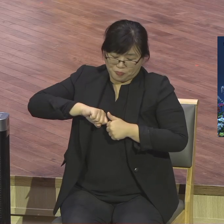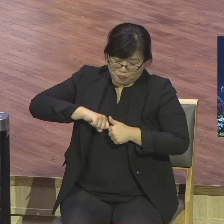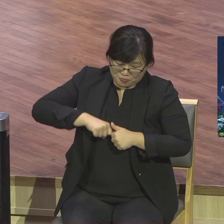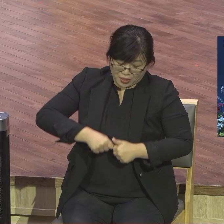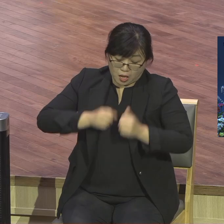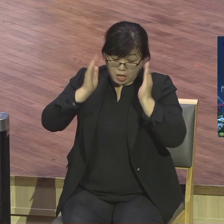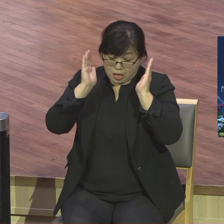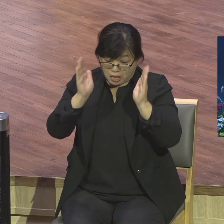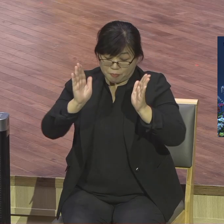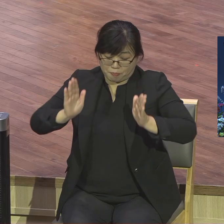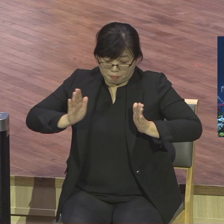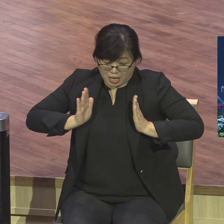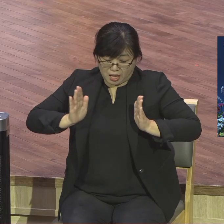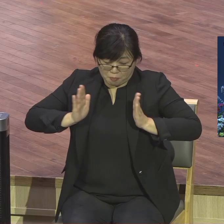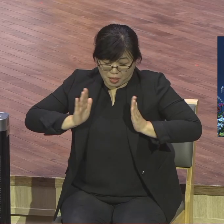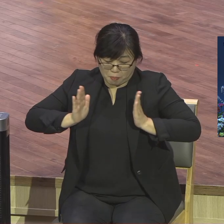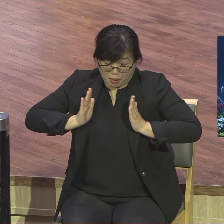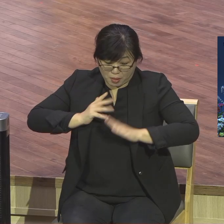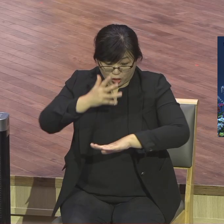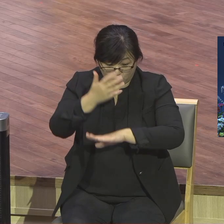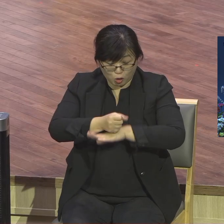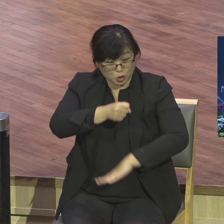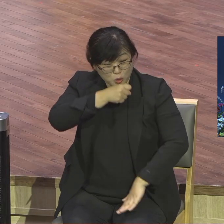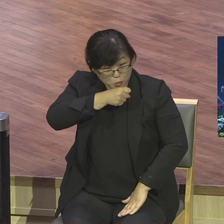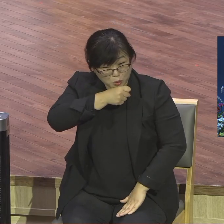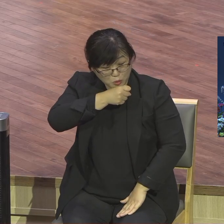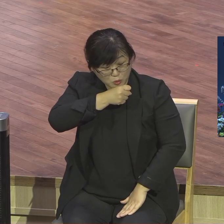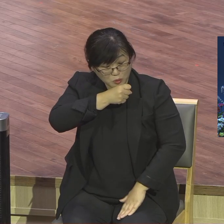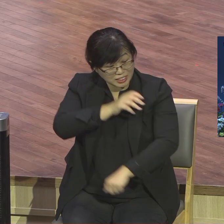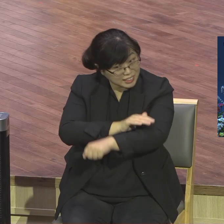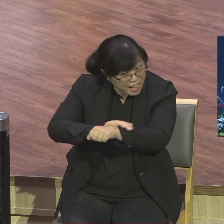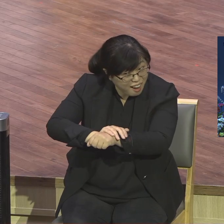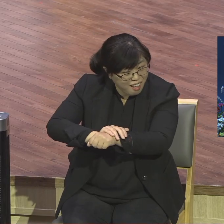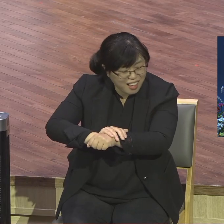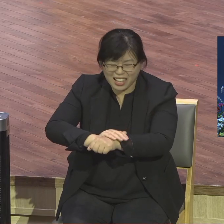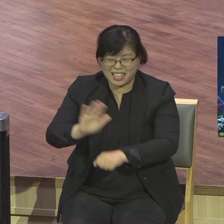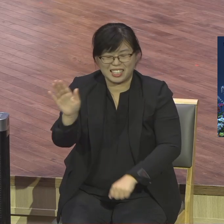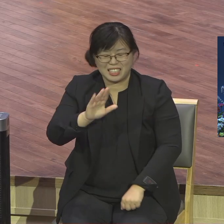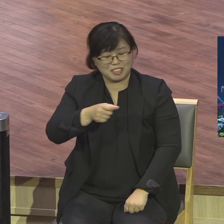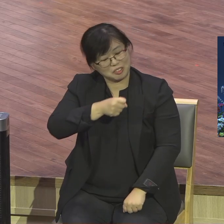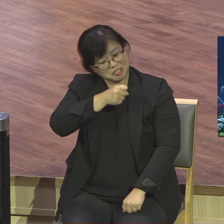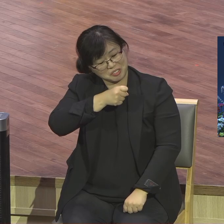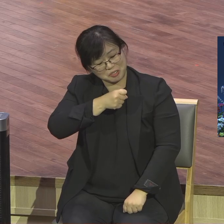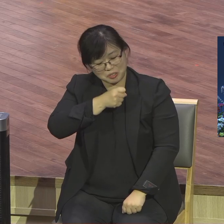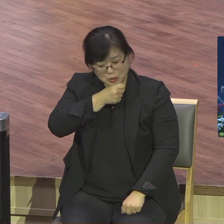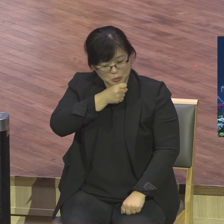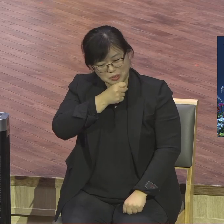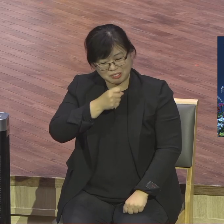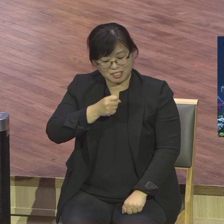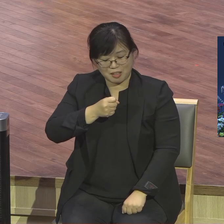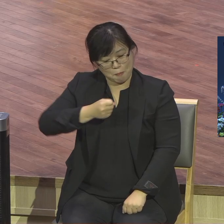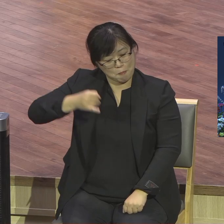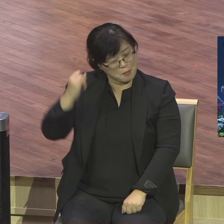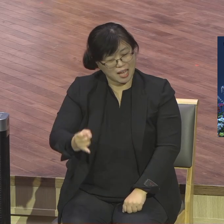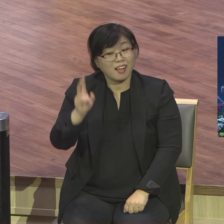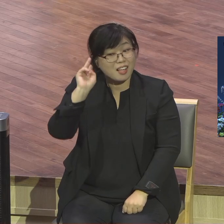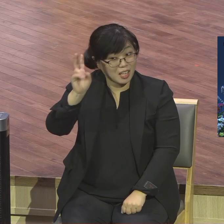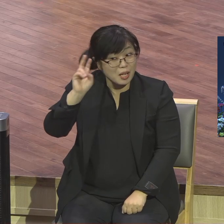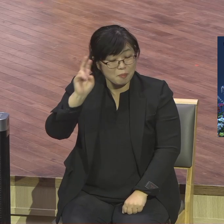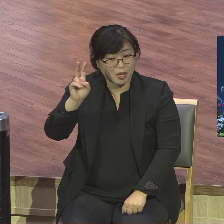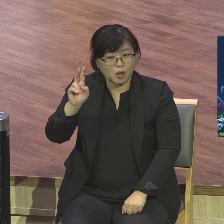영적인 사람도 마찬가지. 하나님의 뜻을 따라가는 것 이걸 의무감으로 접근하면